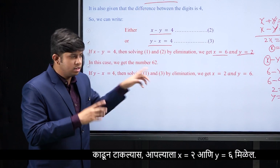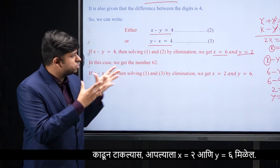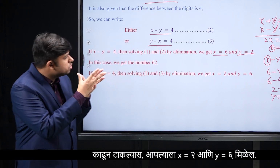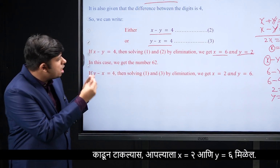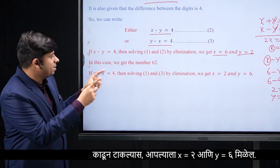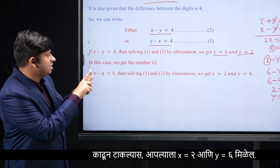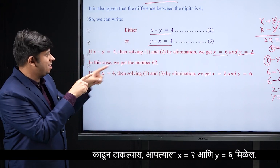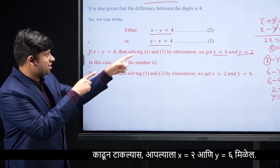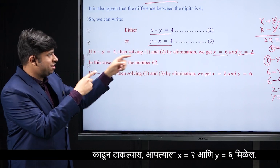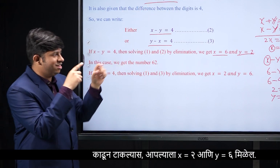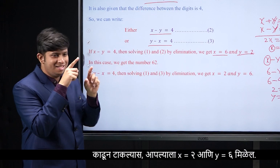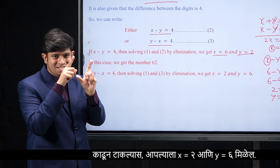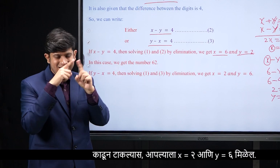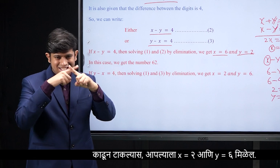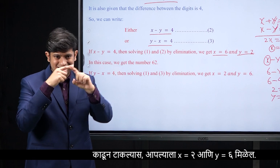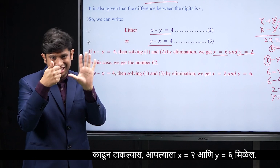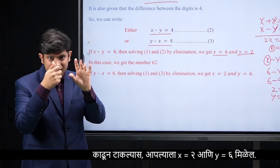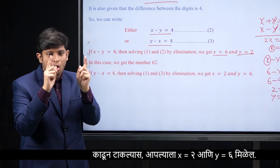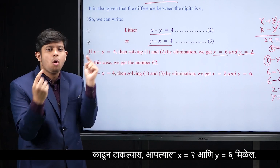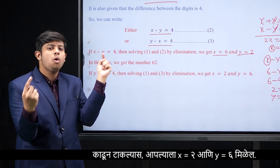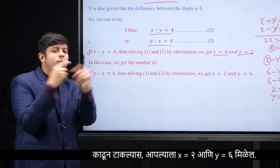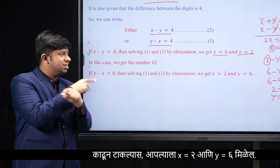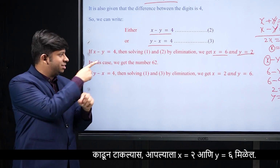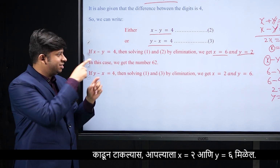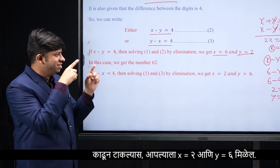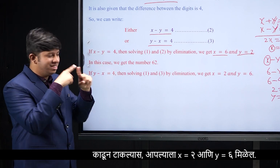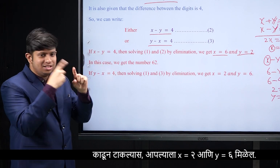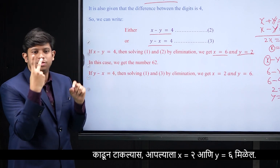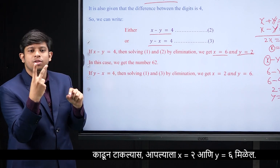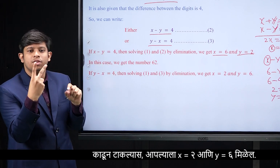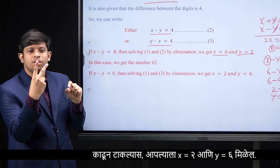आणि 3 काढून टाकल्यास आपल्याला x बरोबर 2 आणि y बरोबर 6 मिळेल.